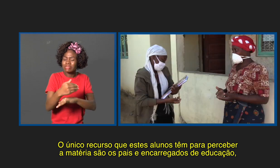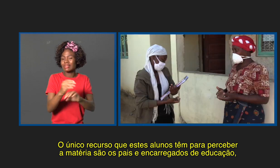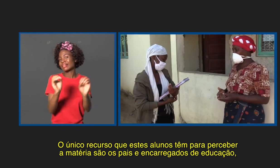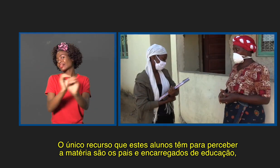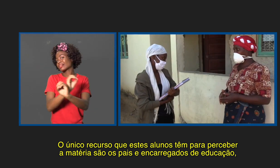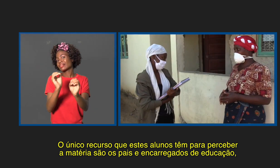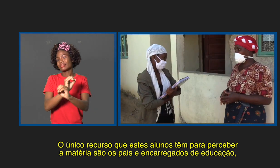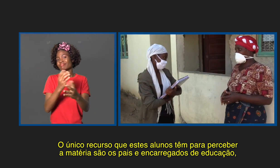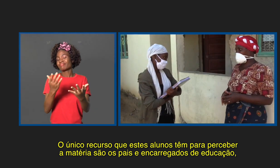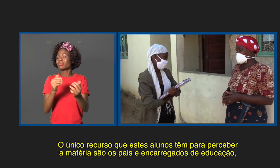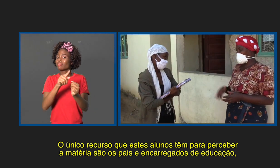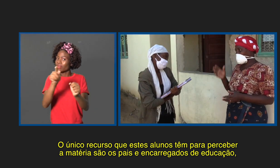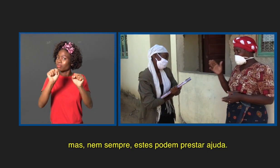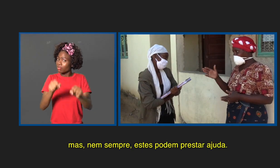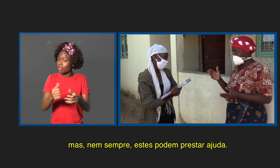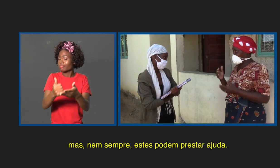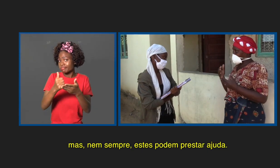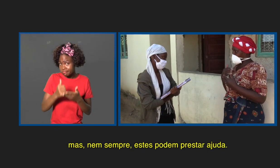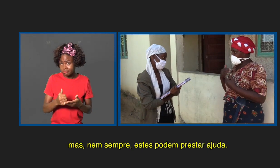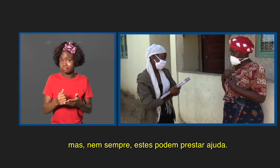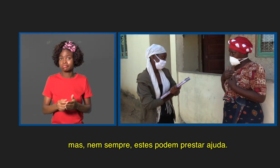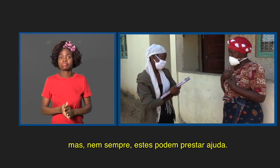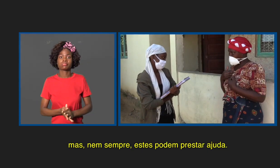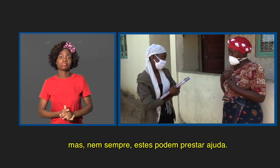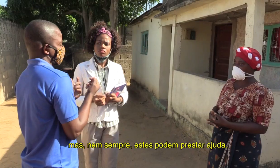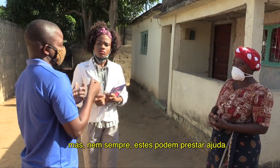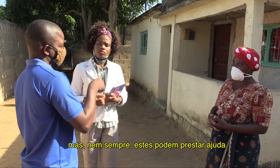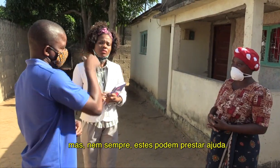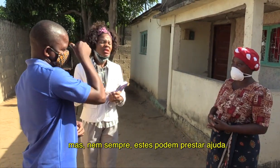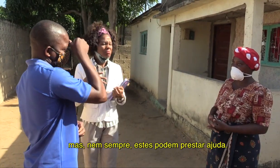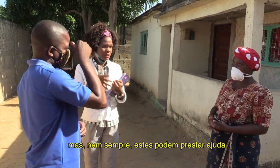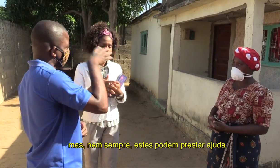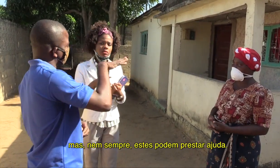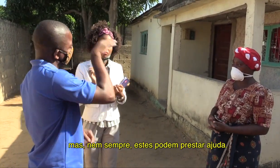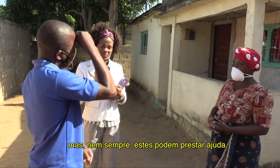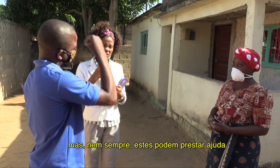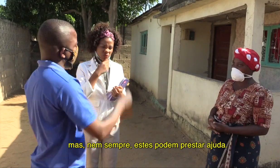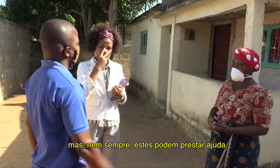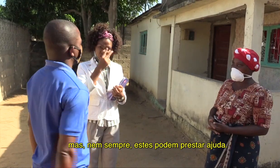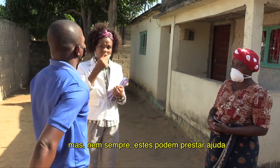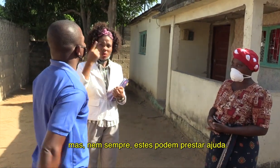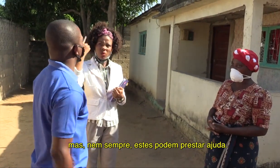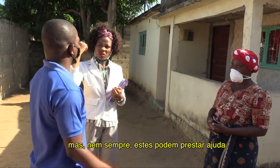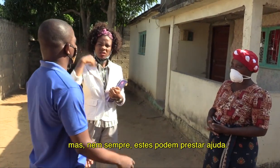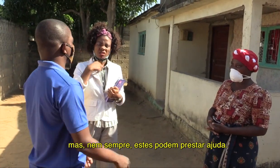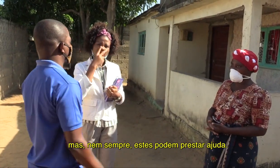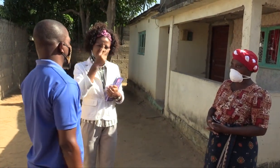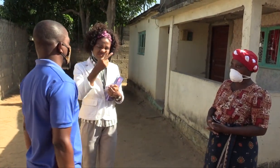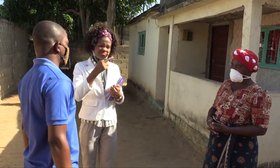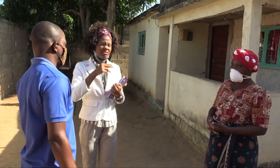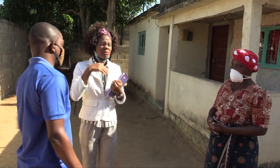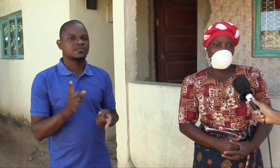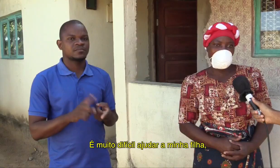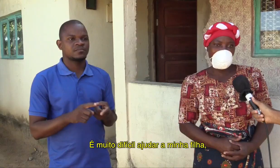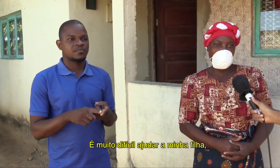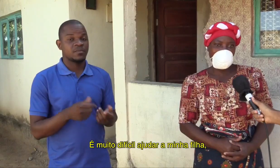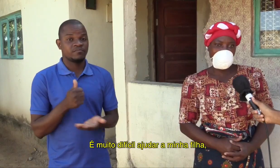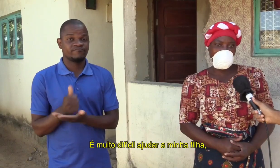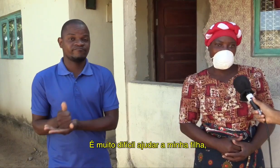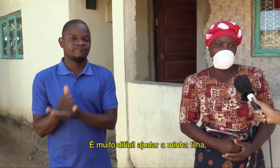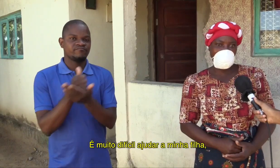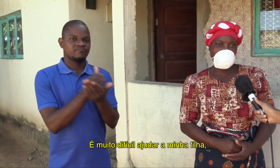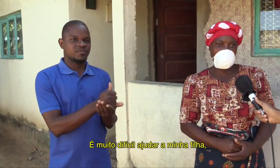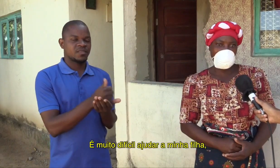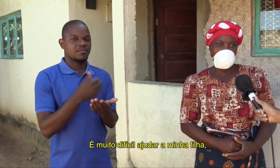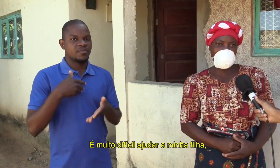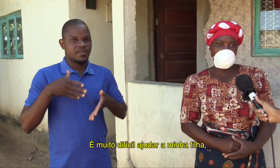encarregados de educação, mas nem sempre estes podem prestar ajuda. Ajudar a